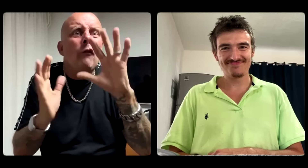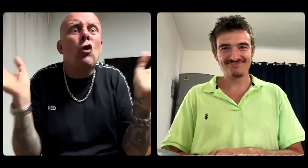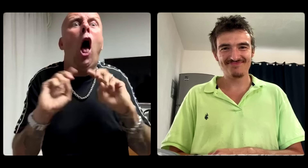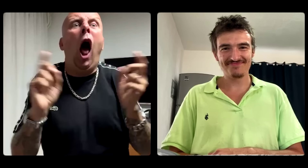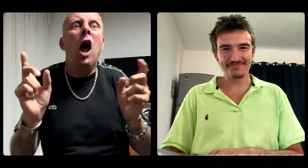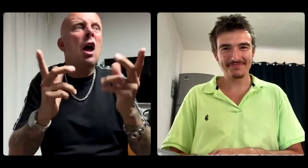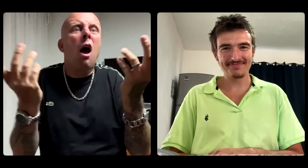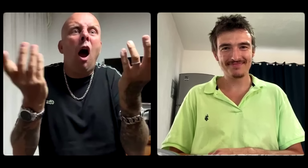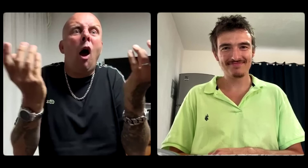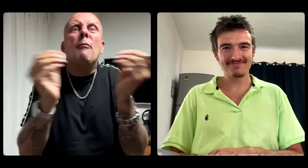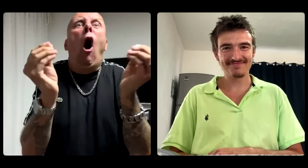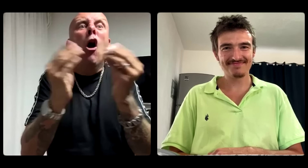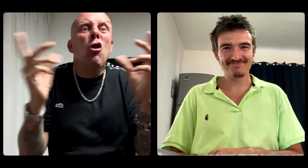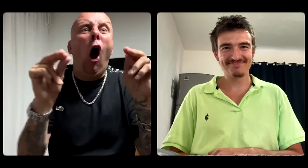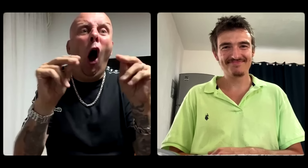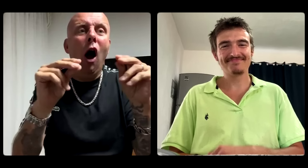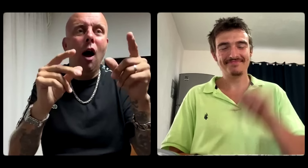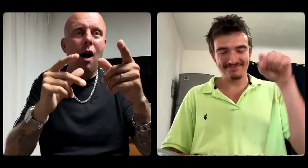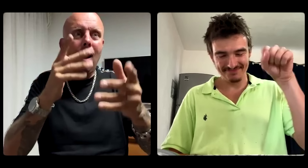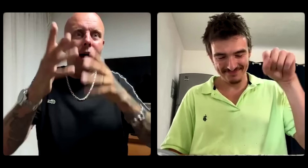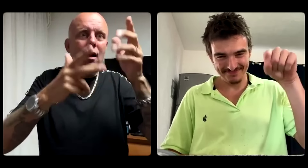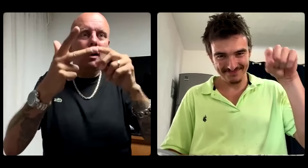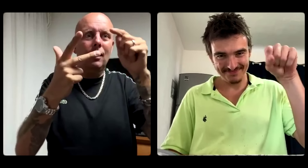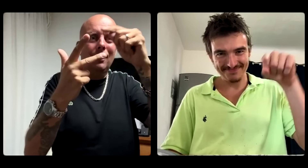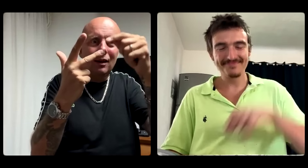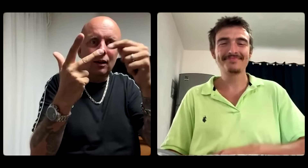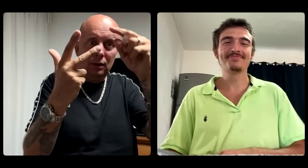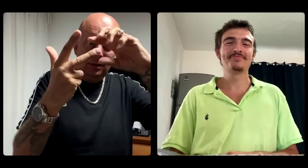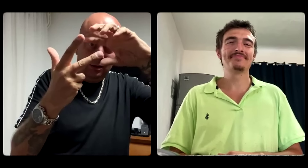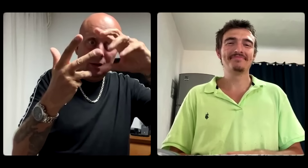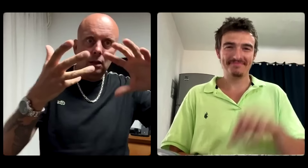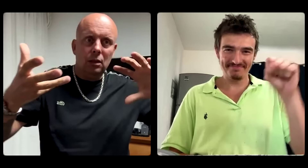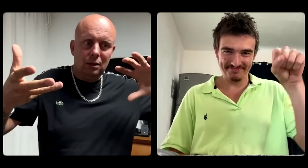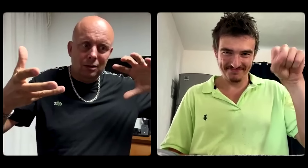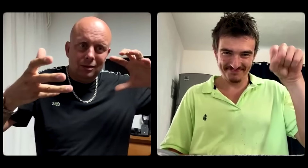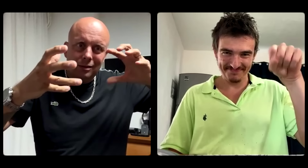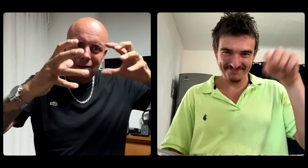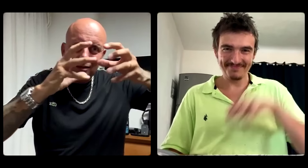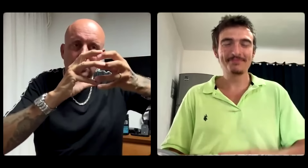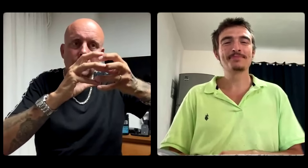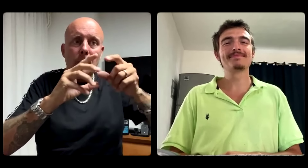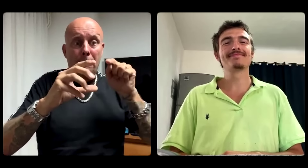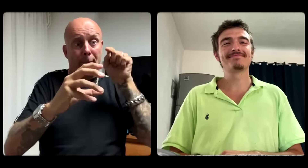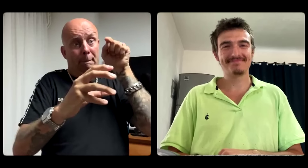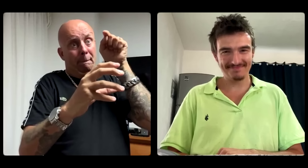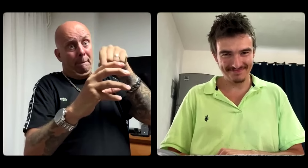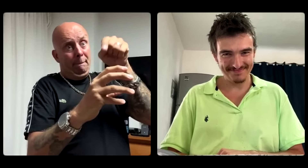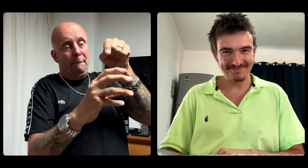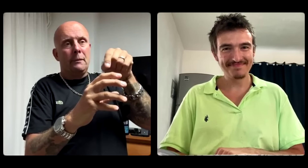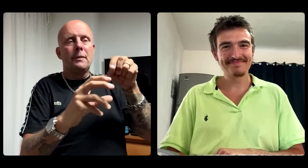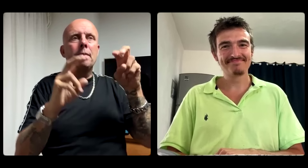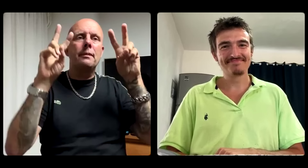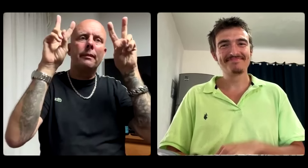Ja, maar weet je, hij is voetballer, dus dat was heel goed. Dus die zijn niet gingen.